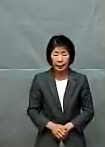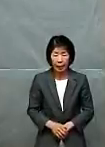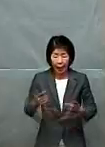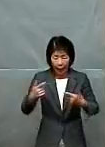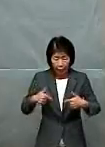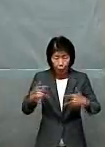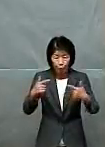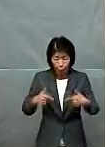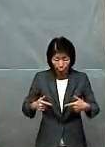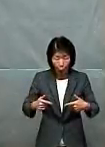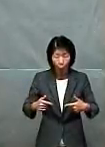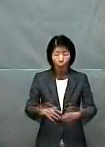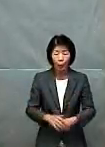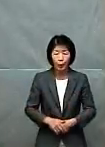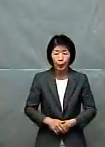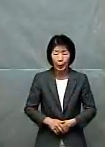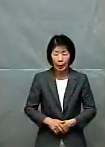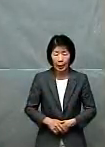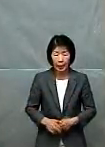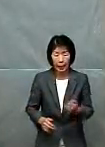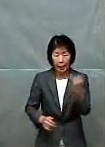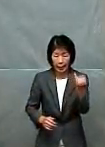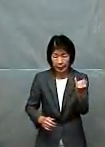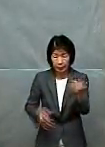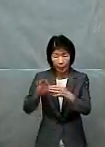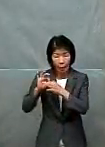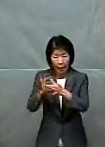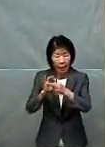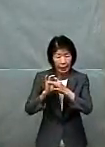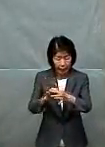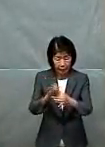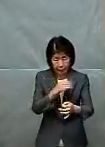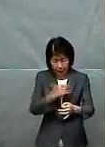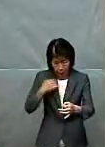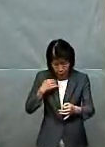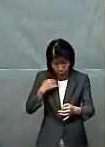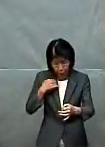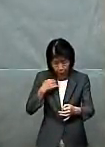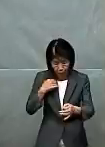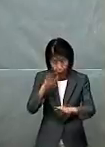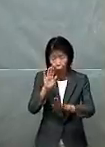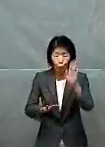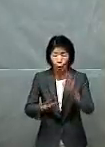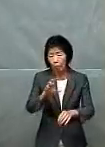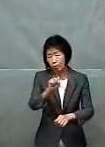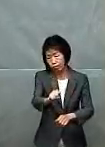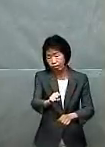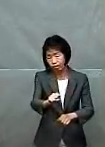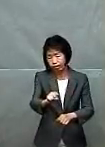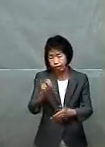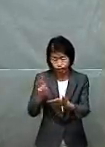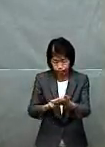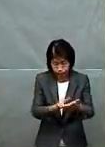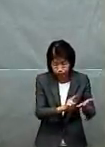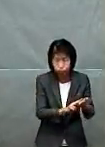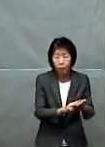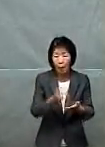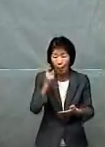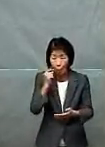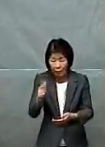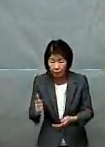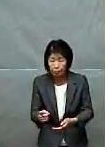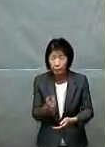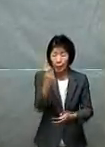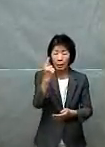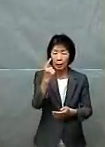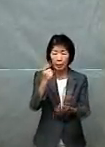常に、知事の方に、連絡を取れる状況を確保いたしておりますので、何かあった際には知事の